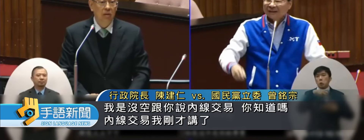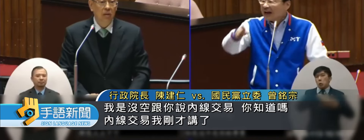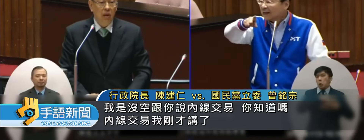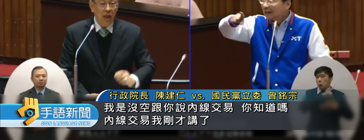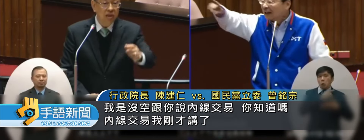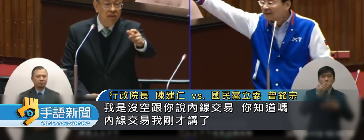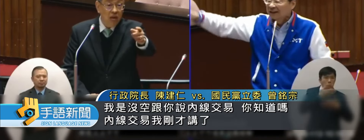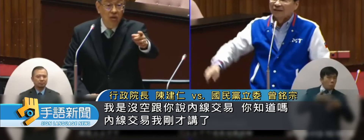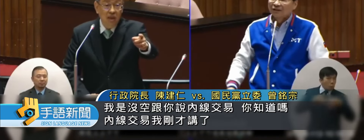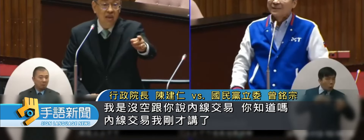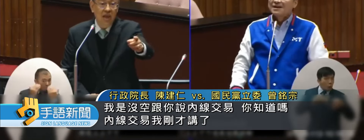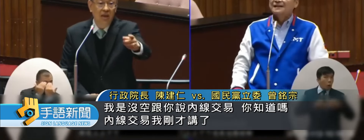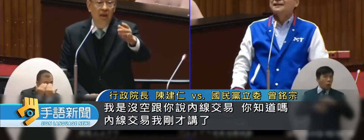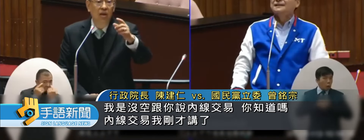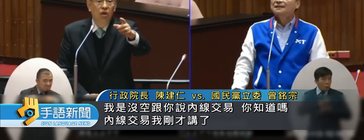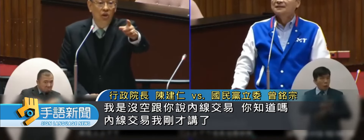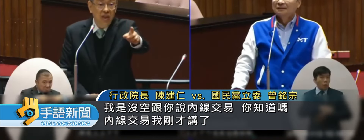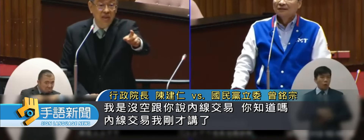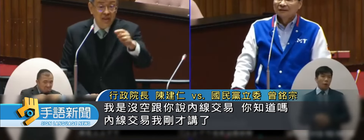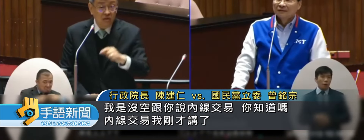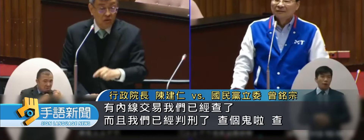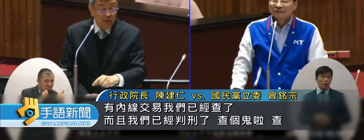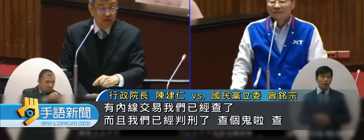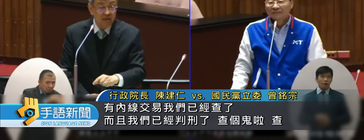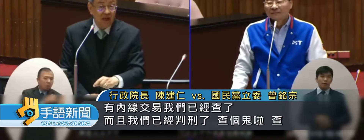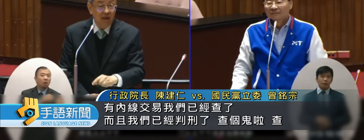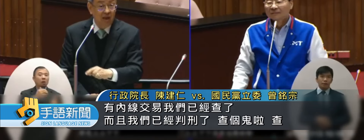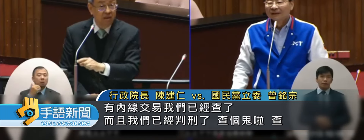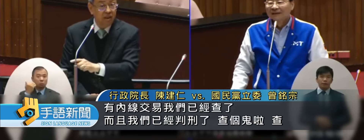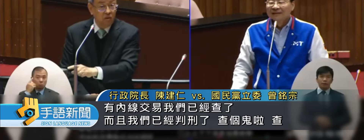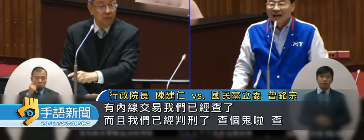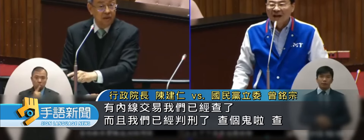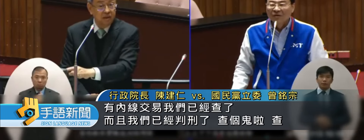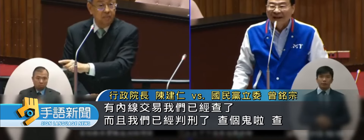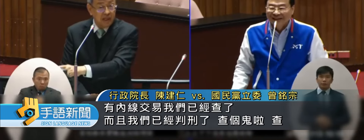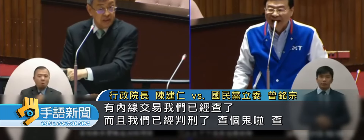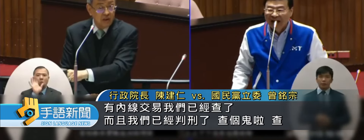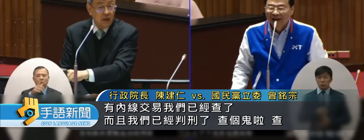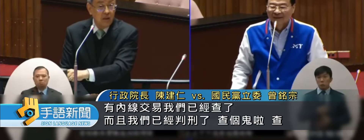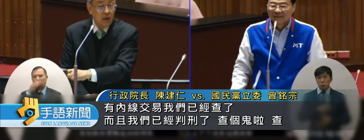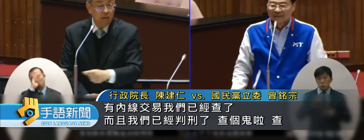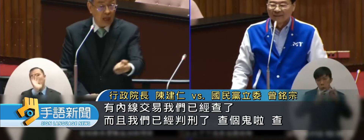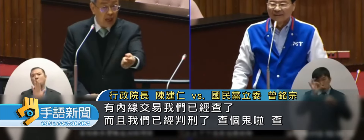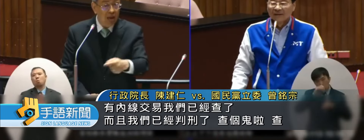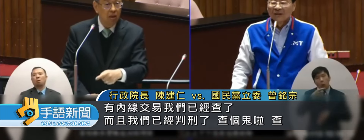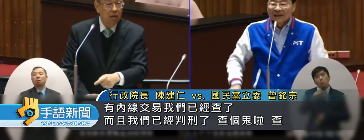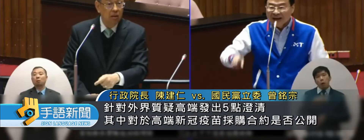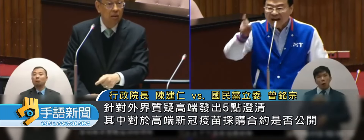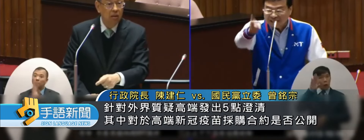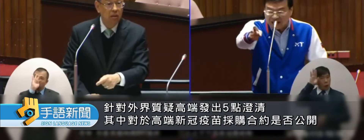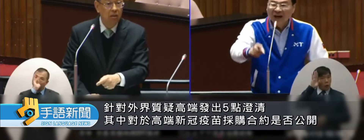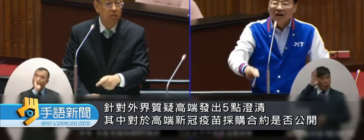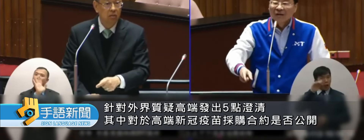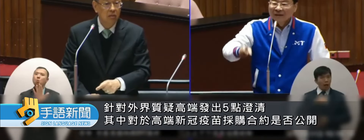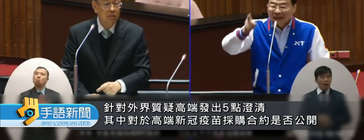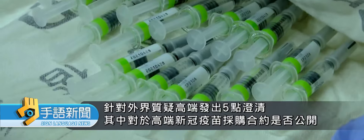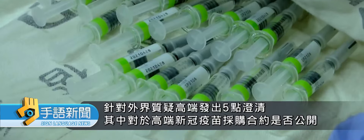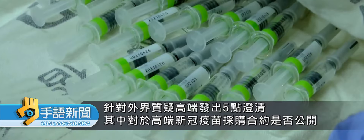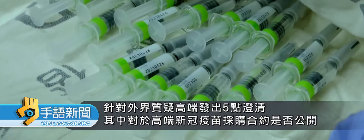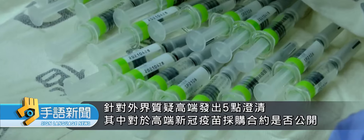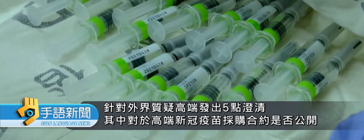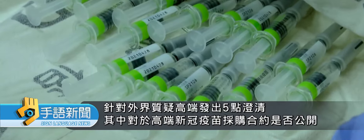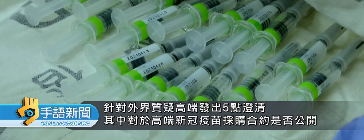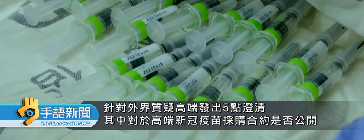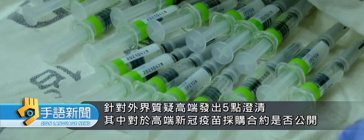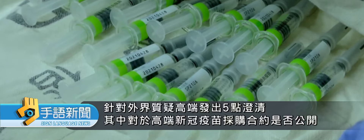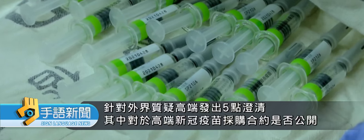知道吗？你刚才 内线交易我刚才讲了，有内线交易我们已经查了，而且我们已经 开始 了。 针对外界质疑，高端发出